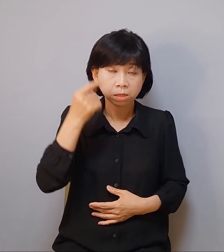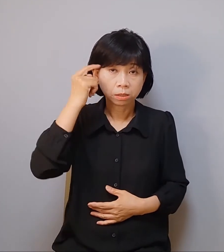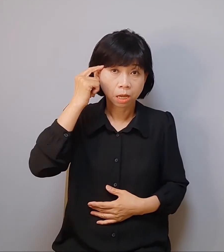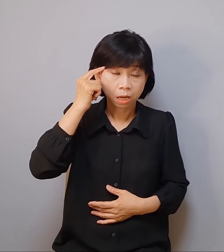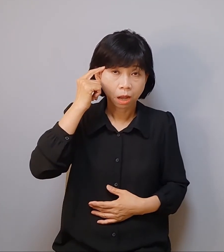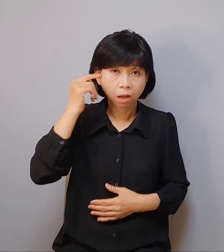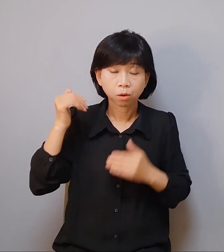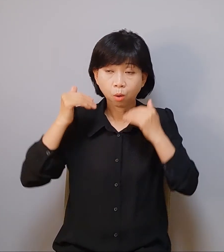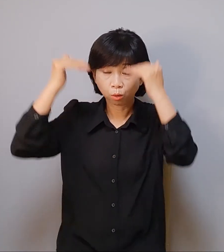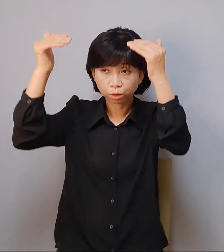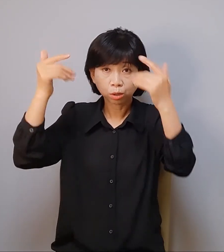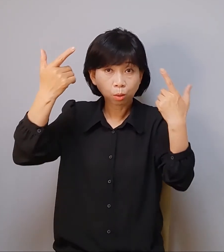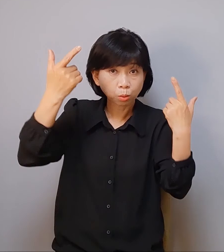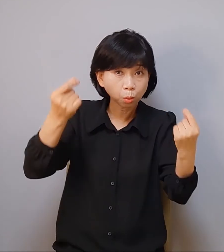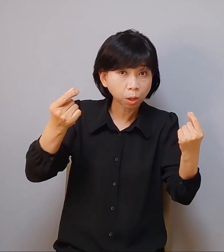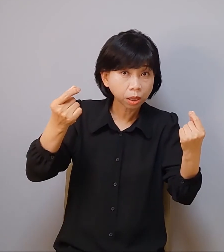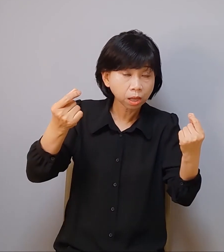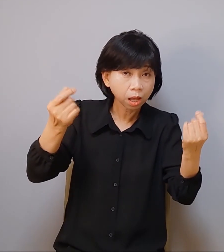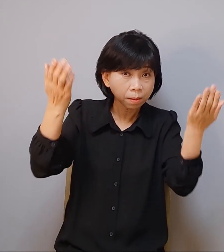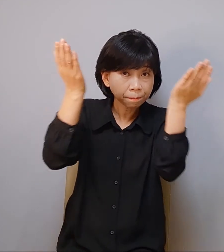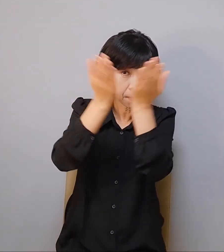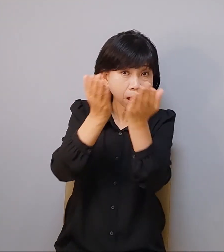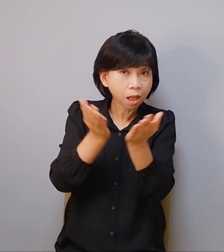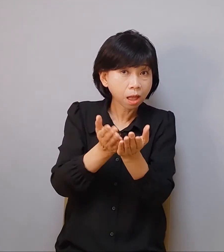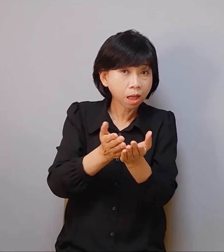아니에요. 애들은요 다 짓거래요.